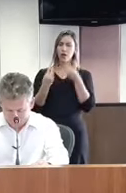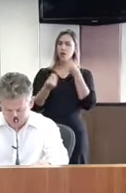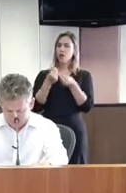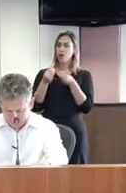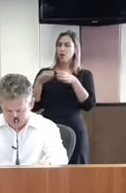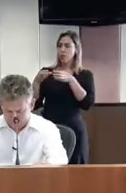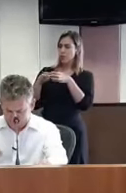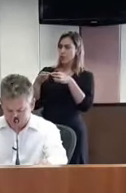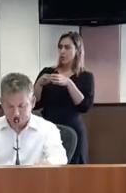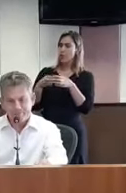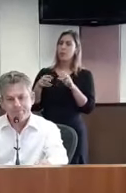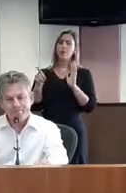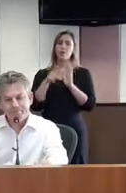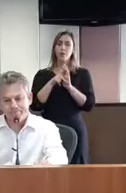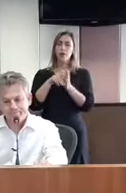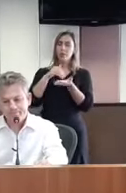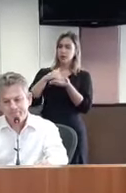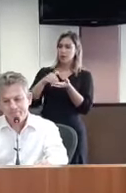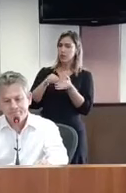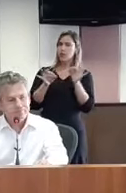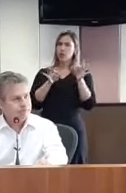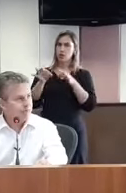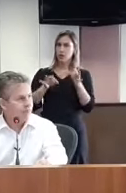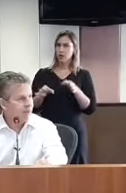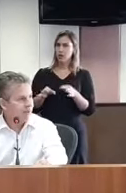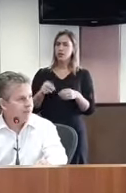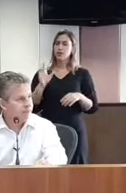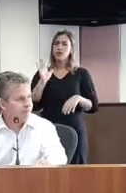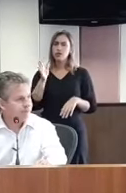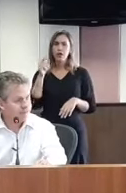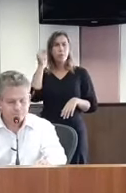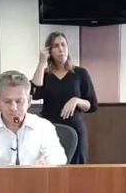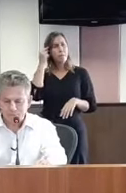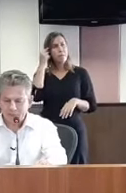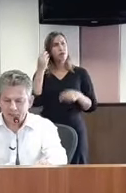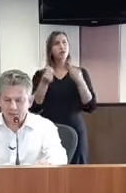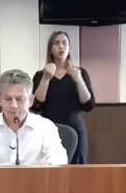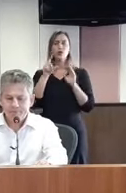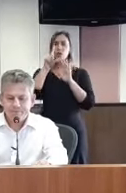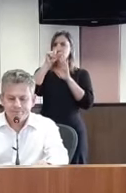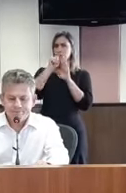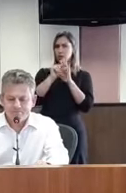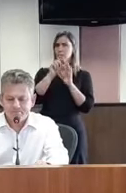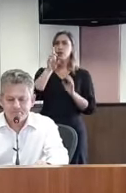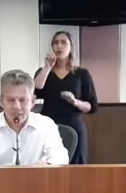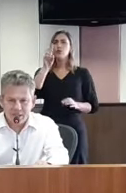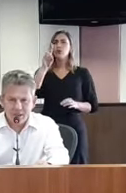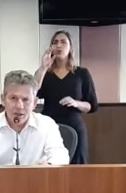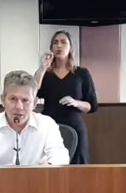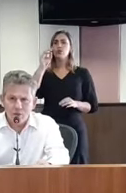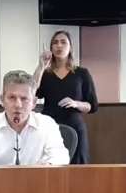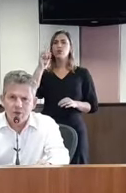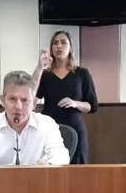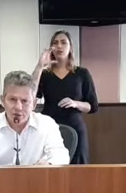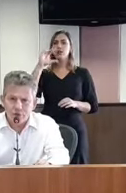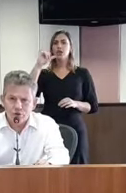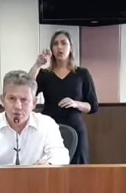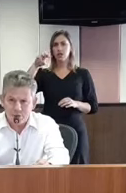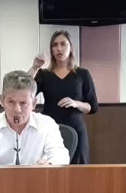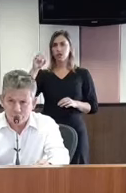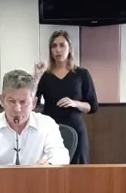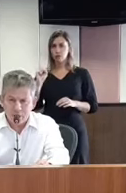o avanço do coronavírus. Já debateram a possibilidade de o Estado reduzir repasses de duodécimo aos poderes diante dessa crise? Ainda não